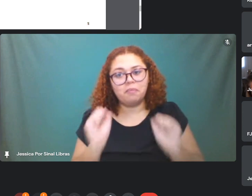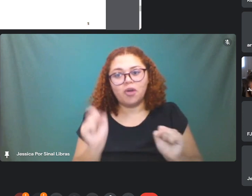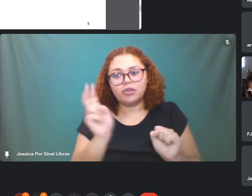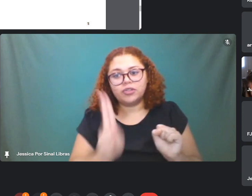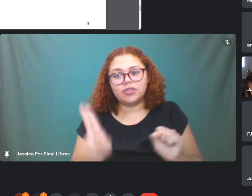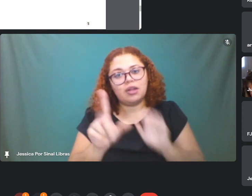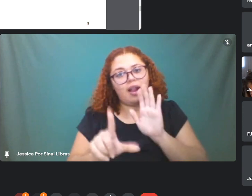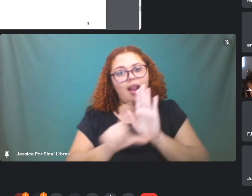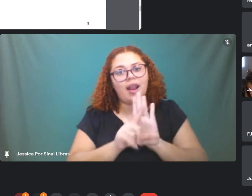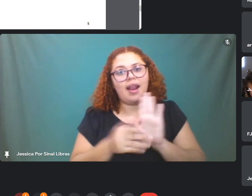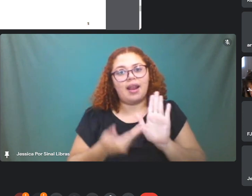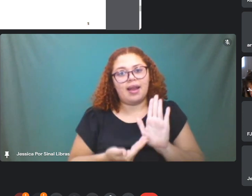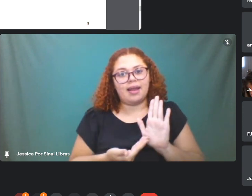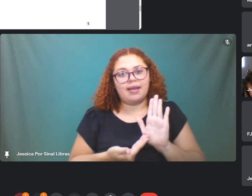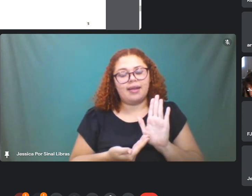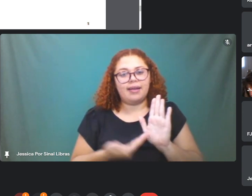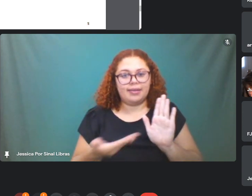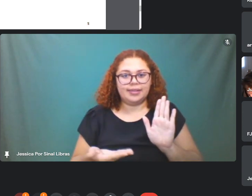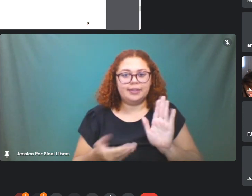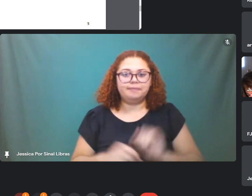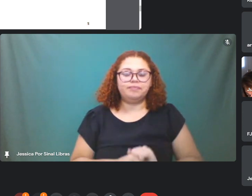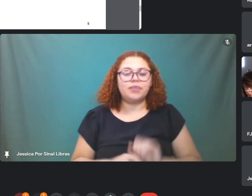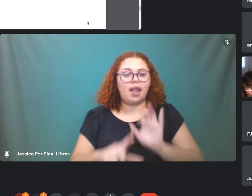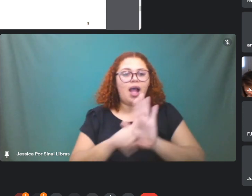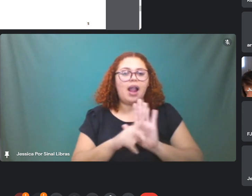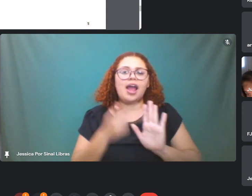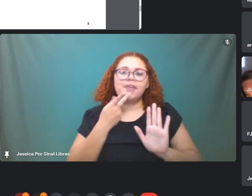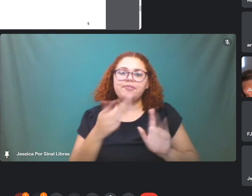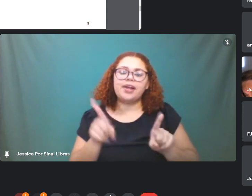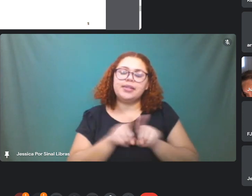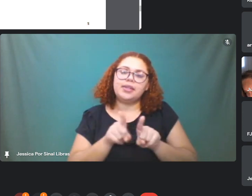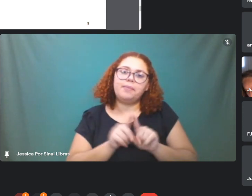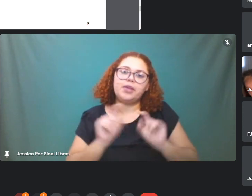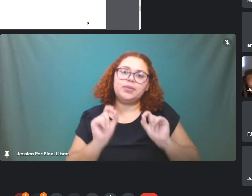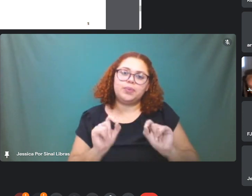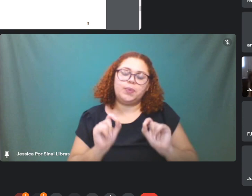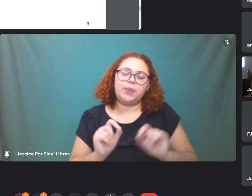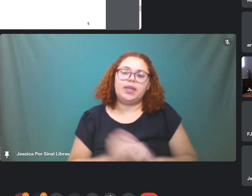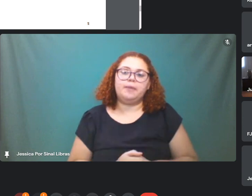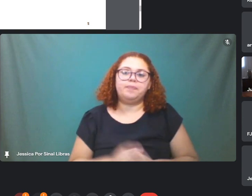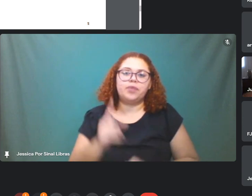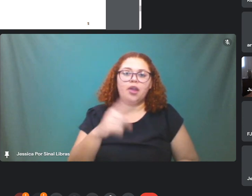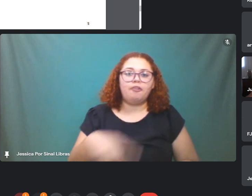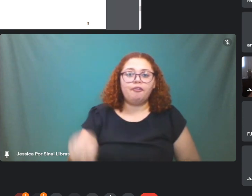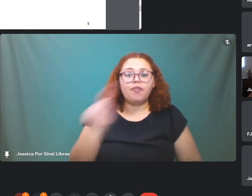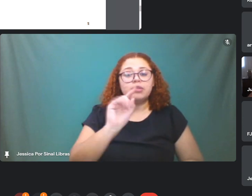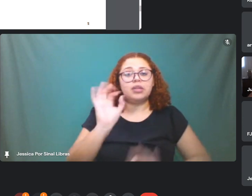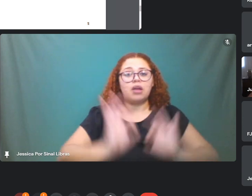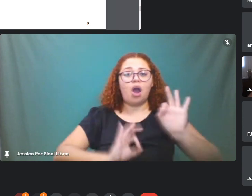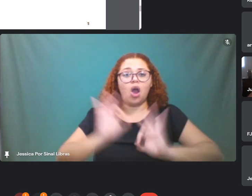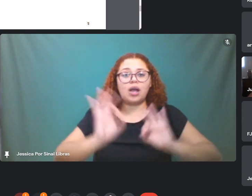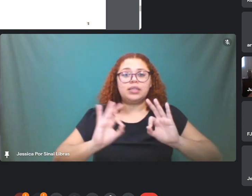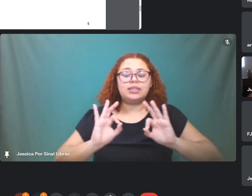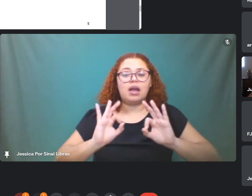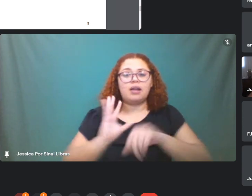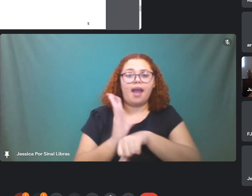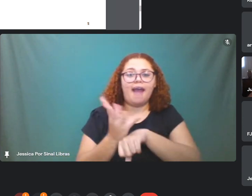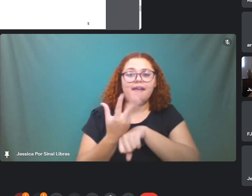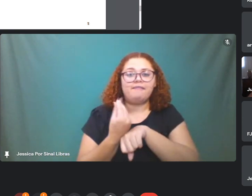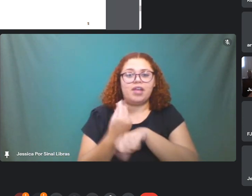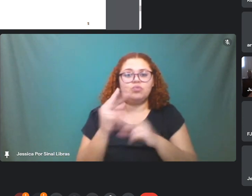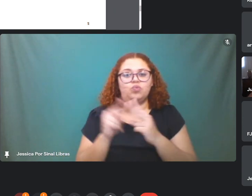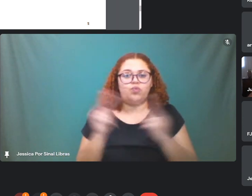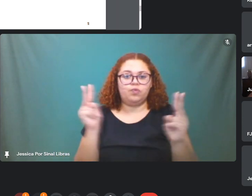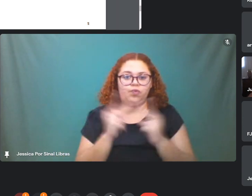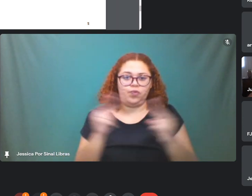Paulo Gustavo também prevê a contrapartida de vocês fazerem ações pela internet. Porém, nós, secretárias